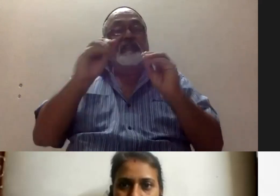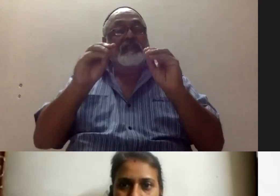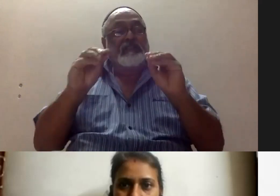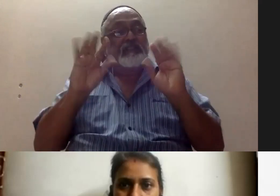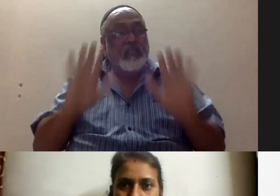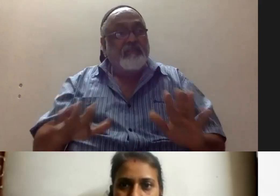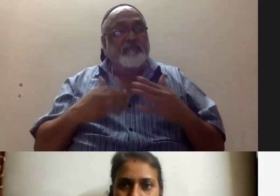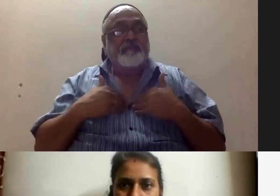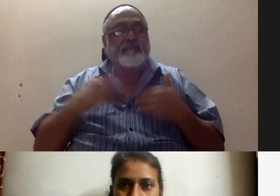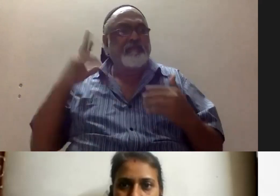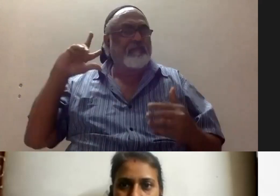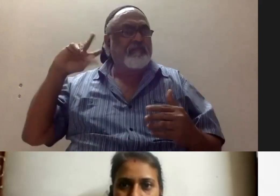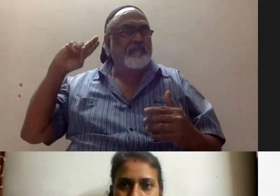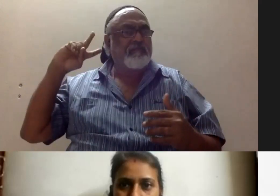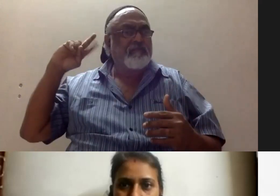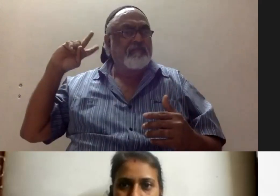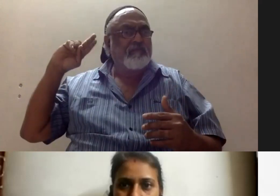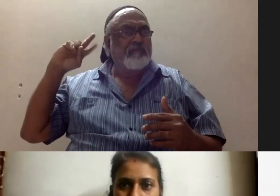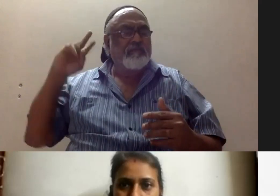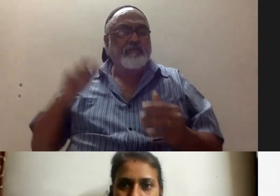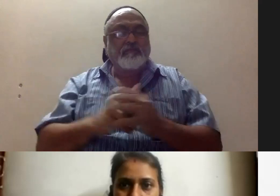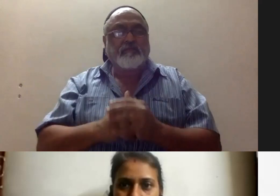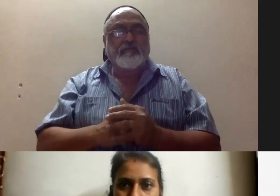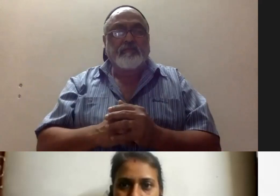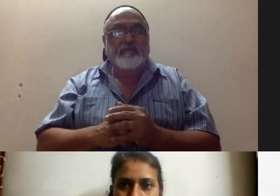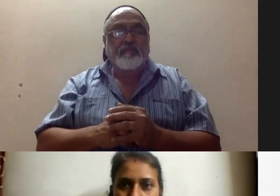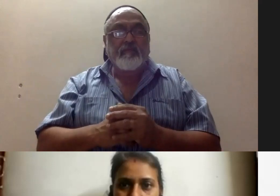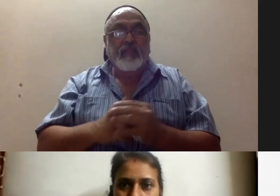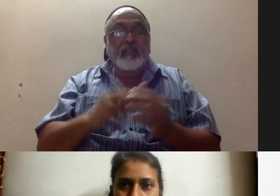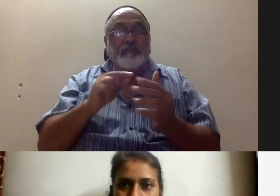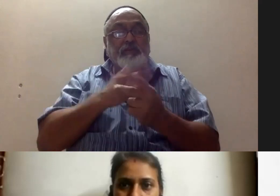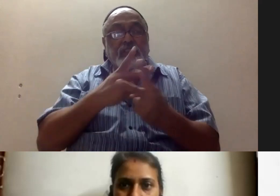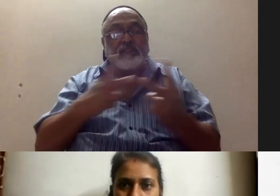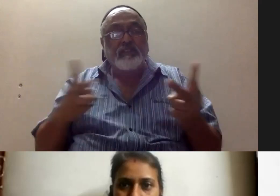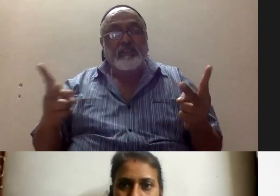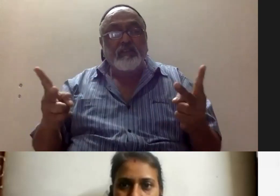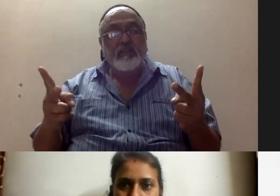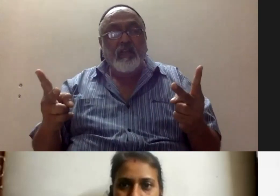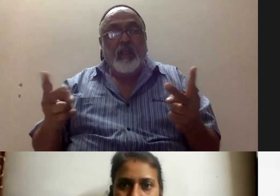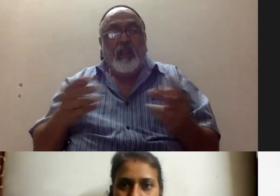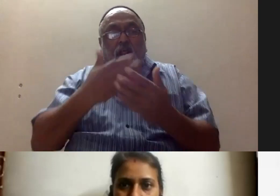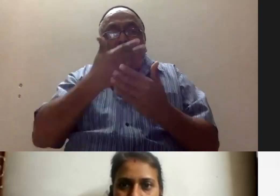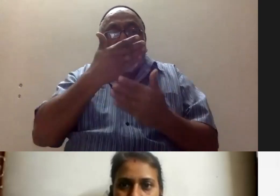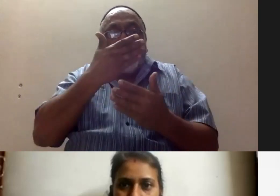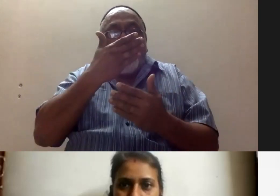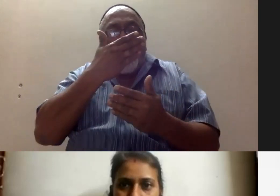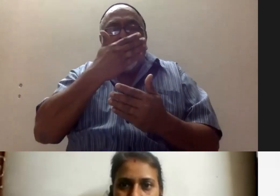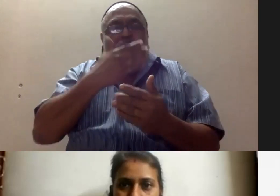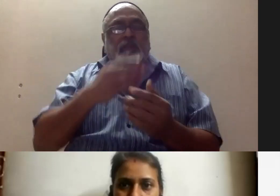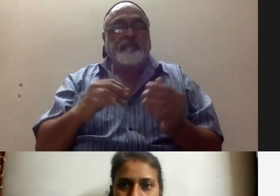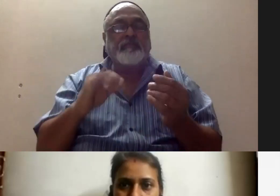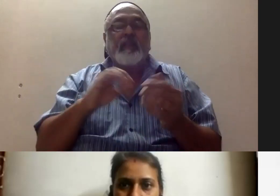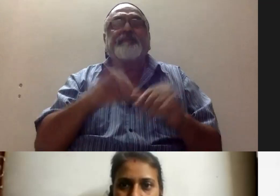बाहर से रिसोर्सेस लेकर आते हैं। तो इस तरीके से आपने देखा, जैसे सूरज ने कहा कि सूरजकुंड में हम लोगों को स्टॉल मिले,